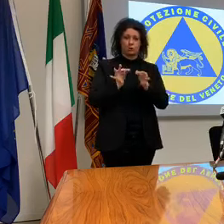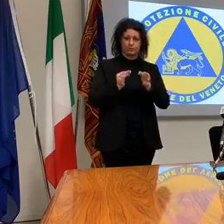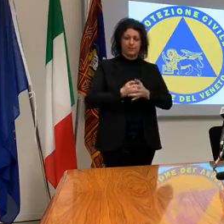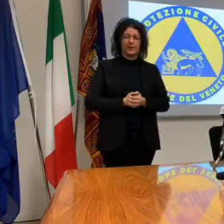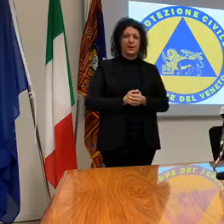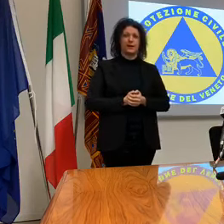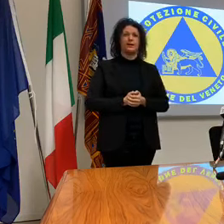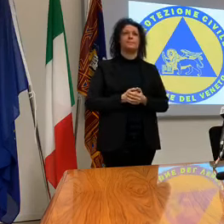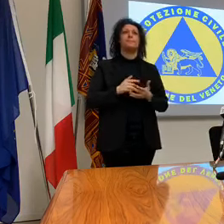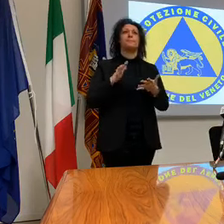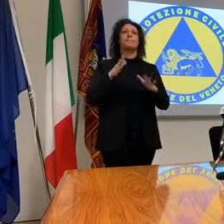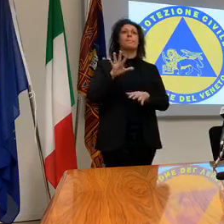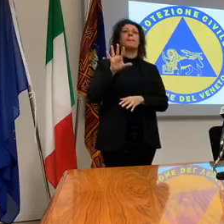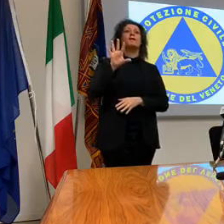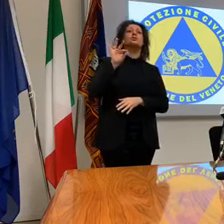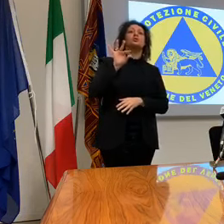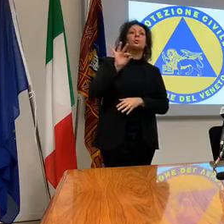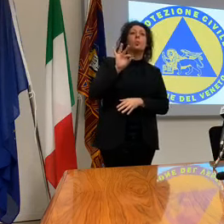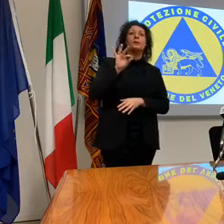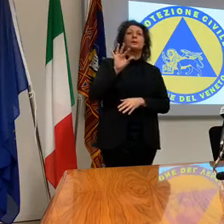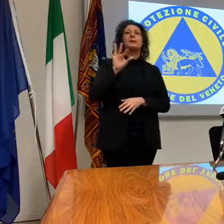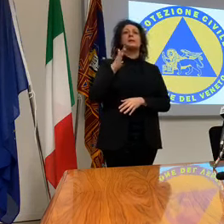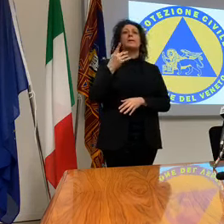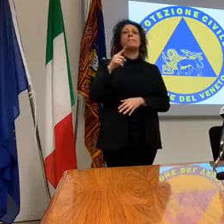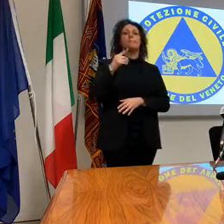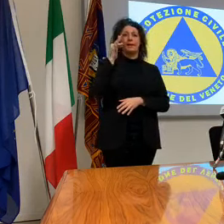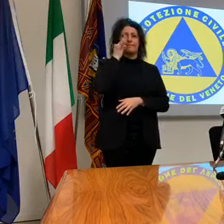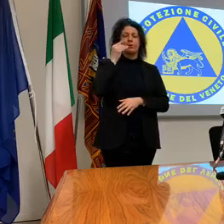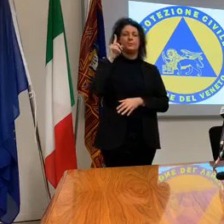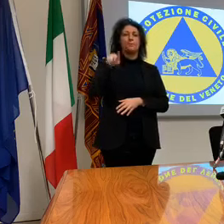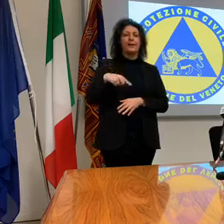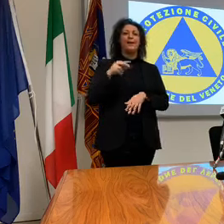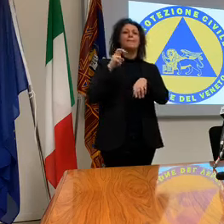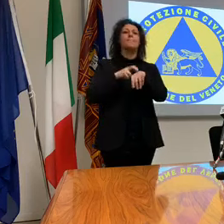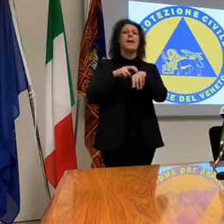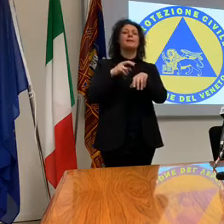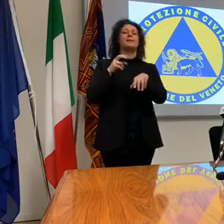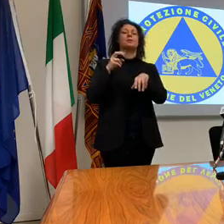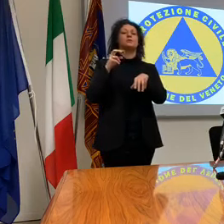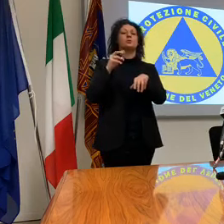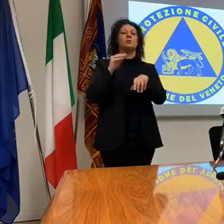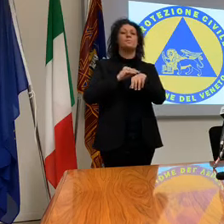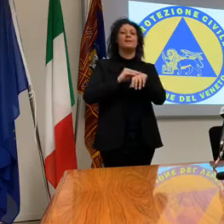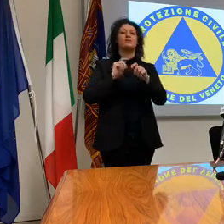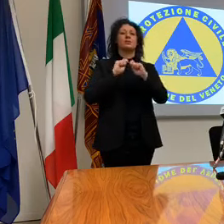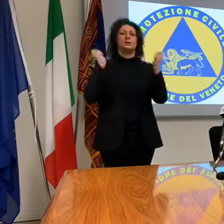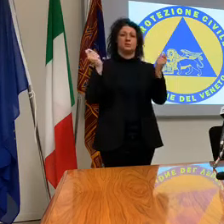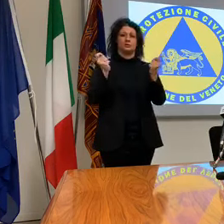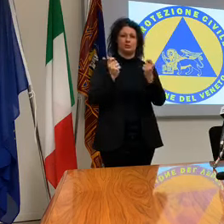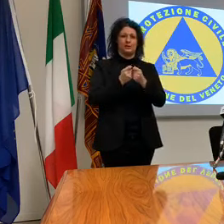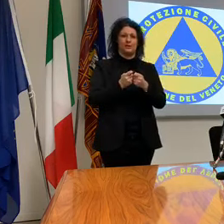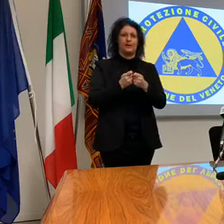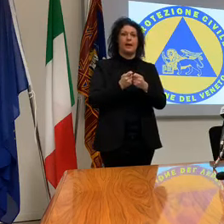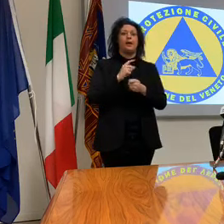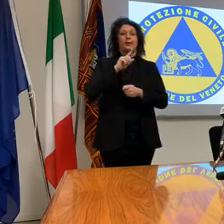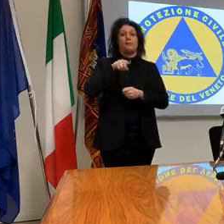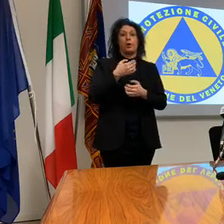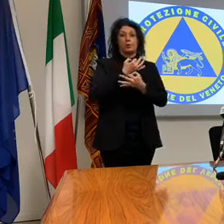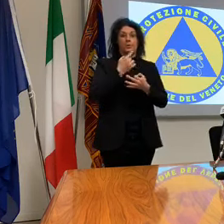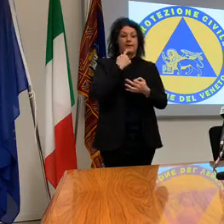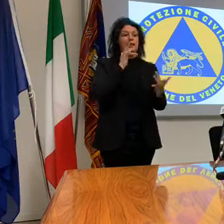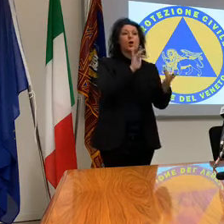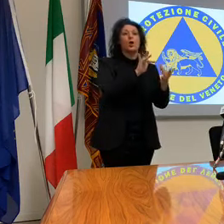cinquantina, un 100 per i medici in medicina generale e poi chiaramente tutto quello che concerne i contatti diretti, i contatti appunto